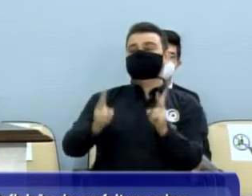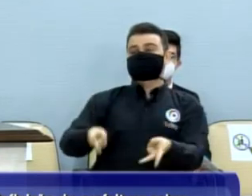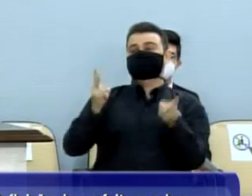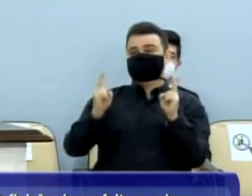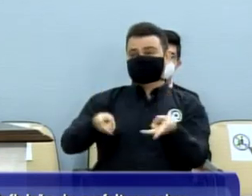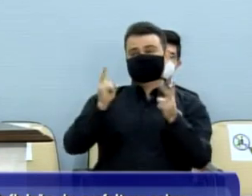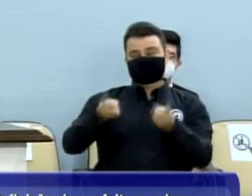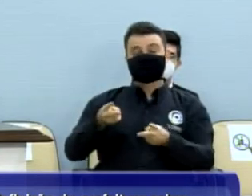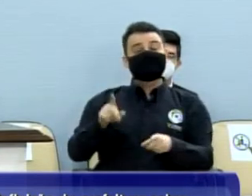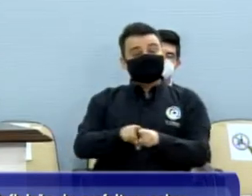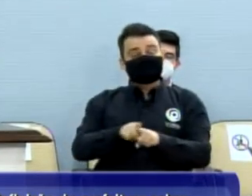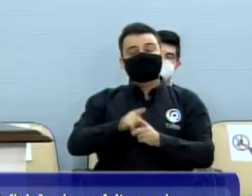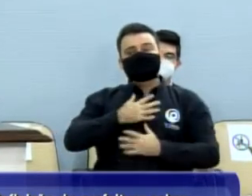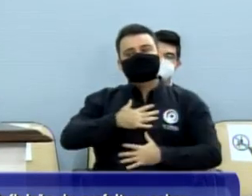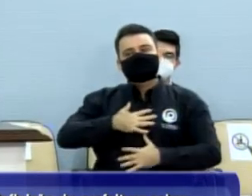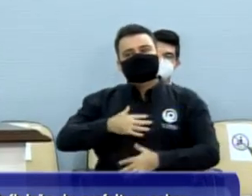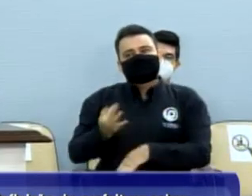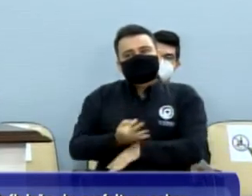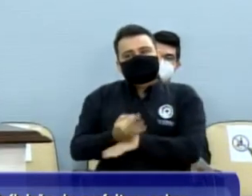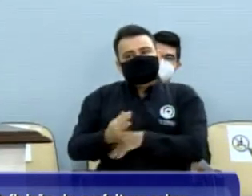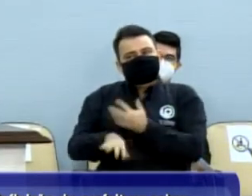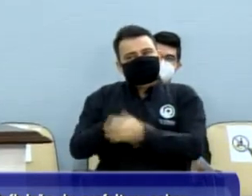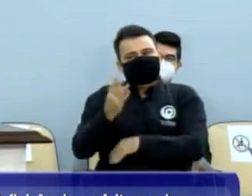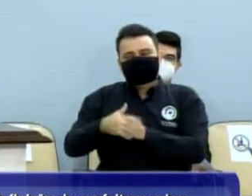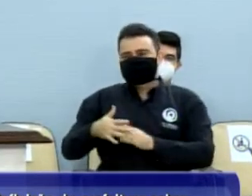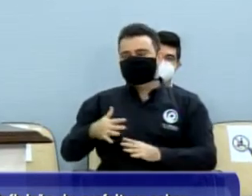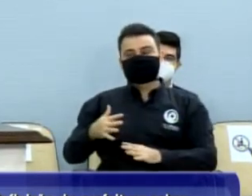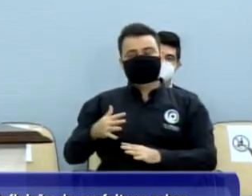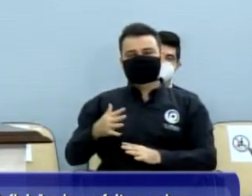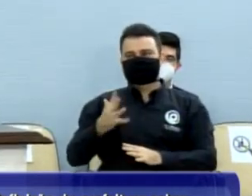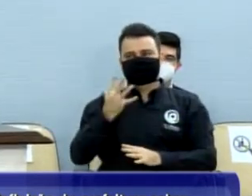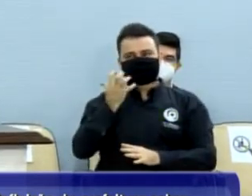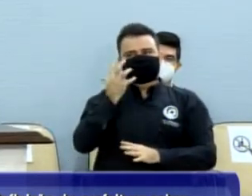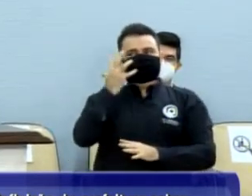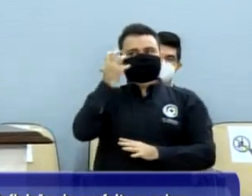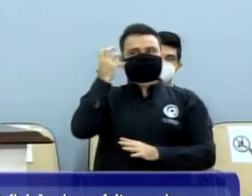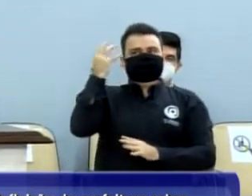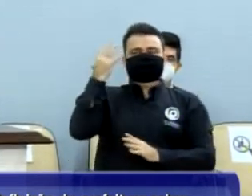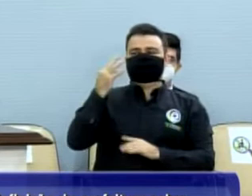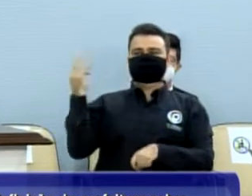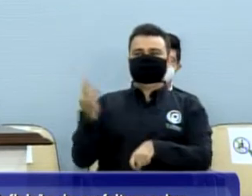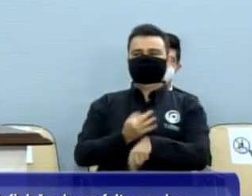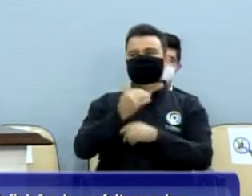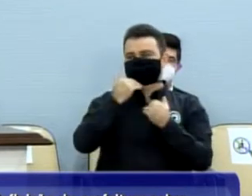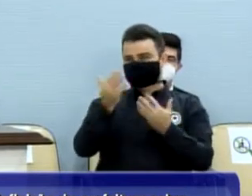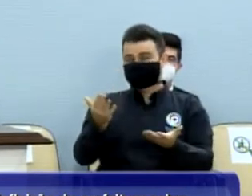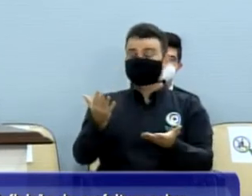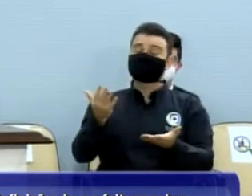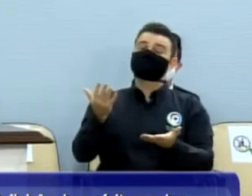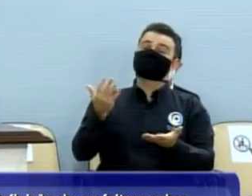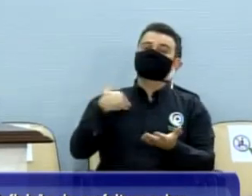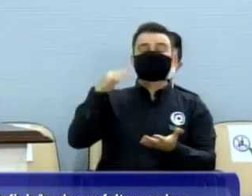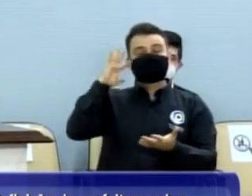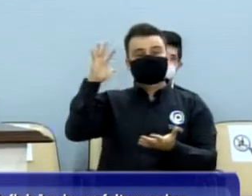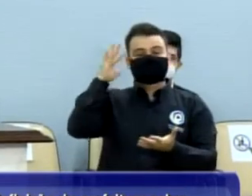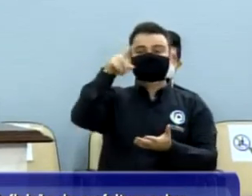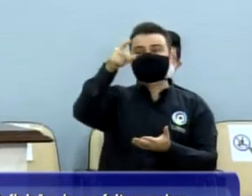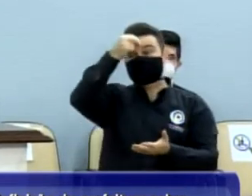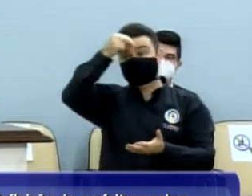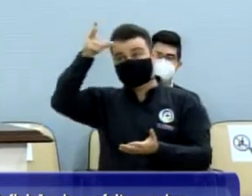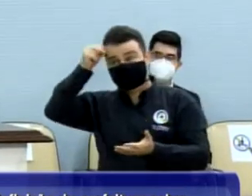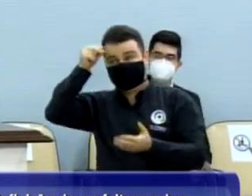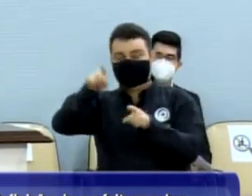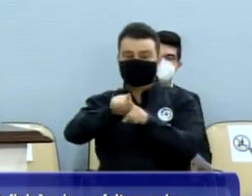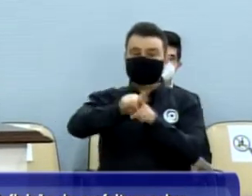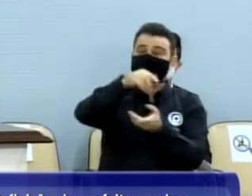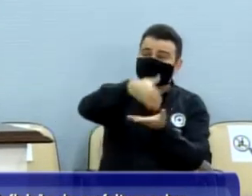termina. E eu conto com os vereadores, eu vou marcar com o China e vamos ver quantos vereadores podem ir lá comigo falar com o prefeito. Outra coisa, presidente, para